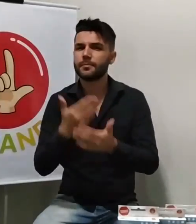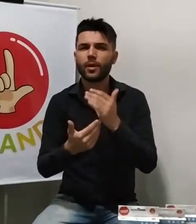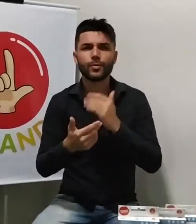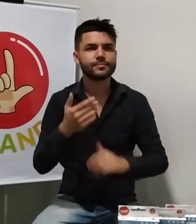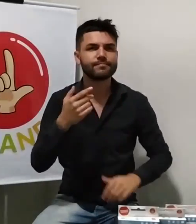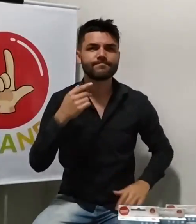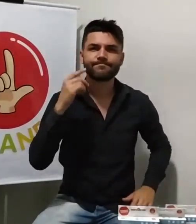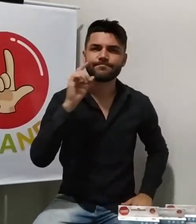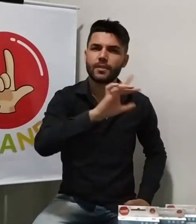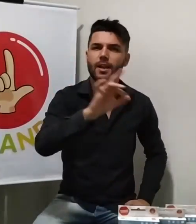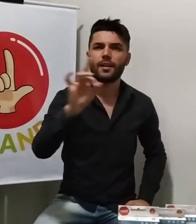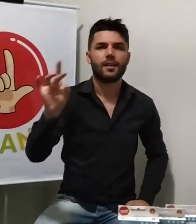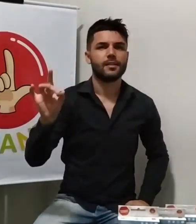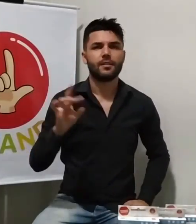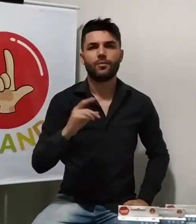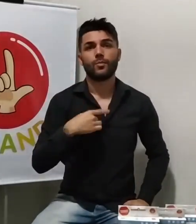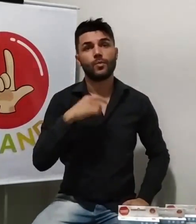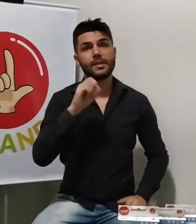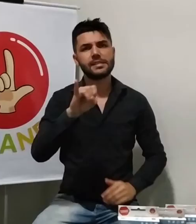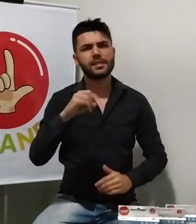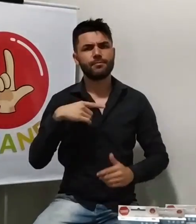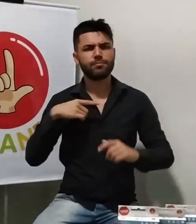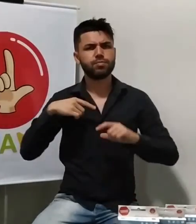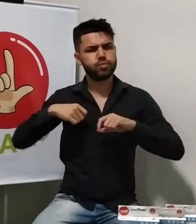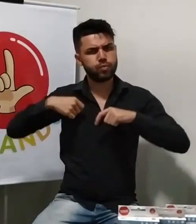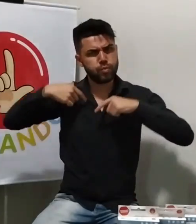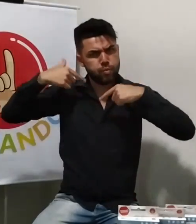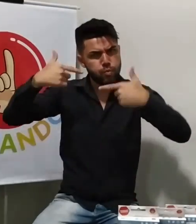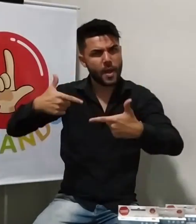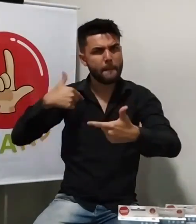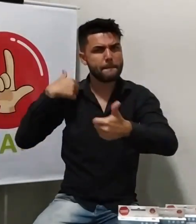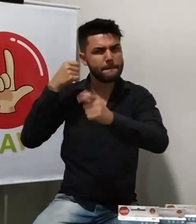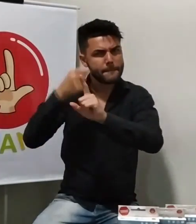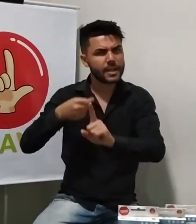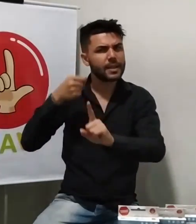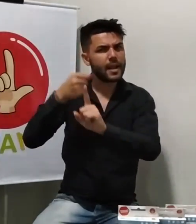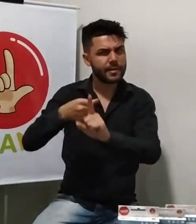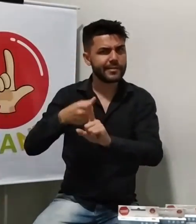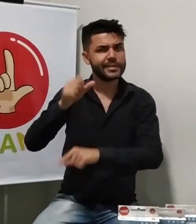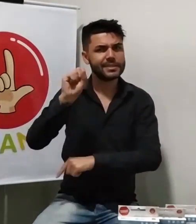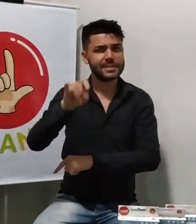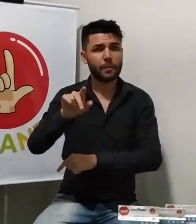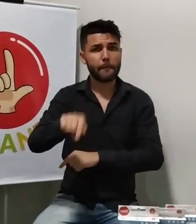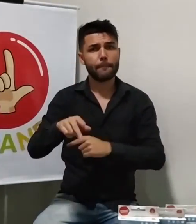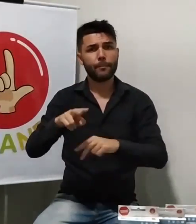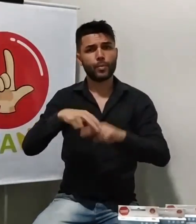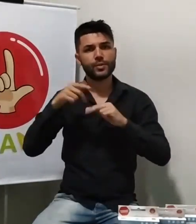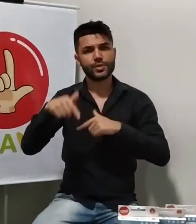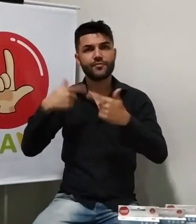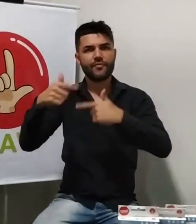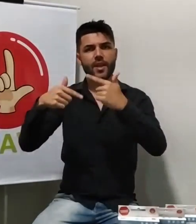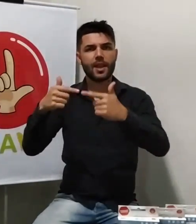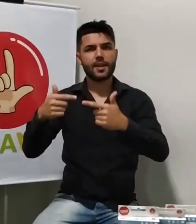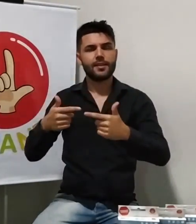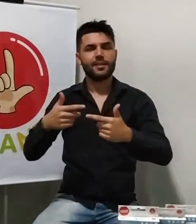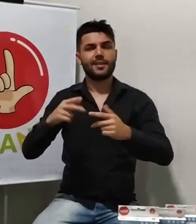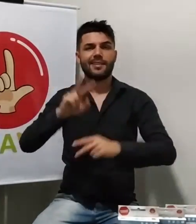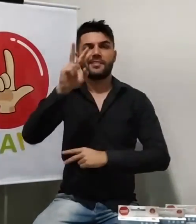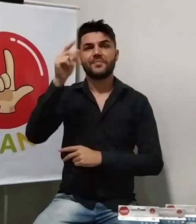e que por isso você tem que realmente batalhar, trabalhar. E para isso que serve aqui o Geração de Valor, o GVCast, para ajudar você a estar sintonizado com essa mentalidade, porque eu sei que às vezes pode ser que você dê